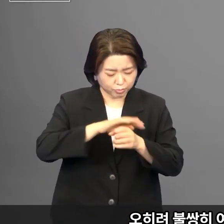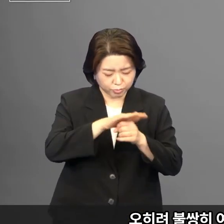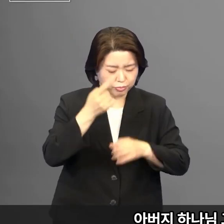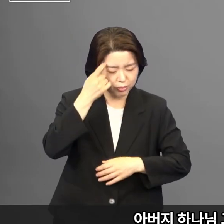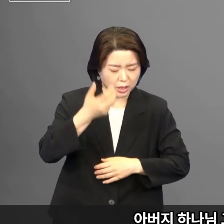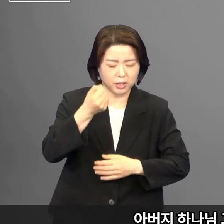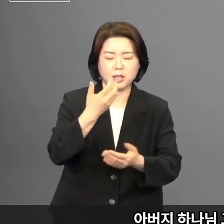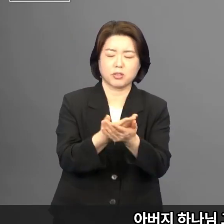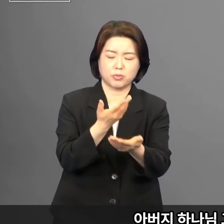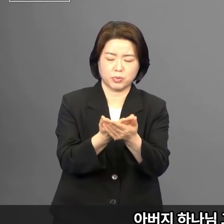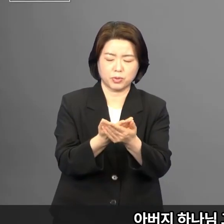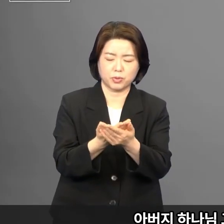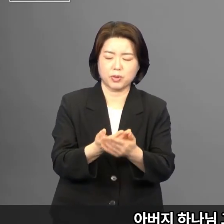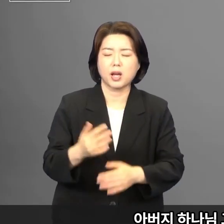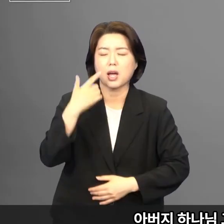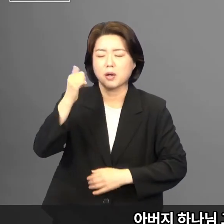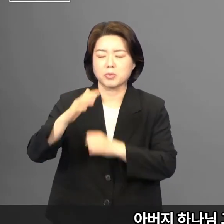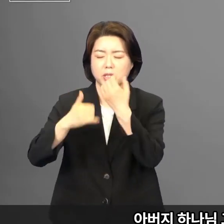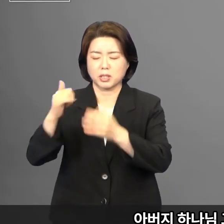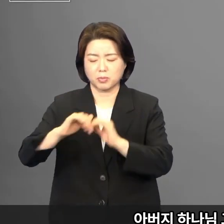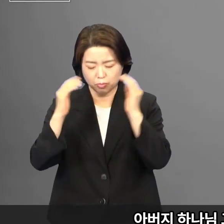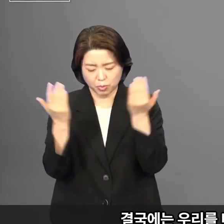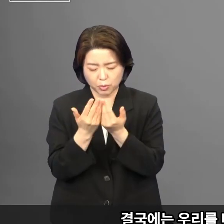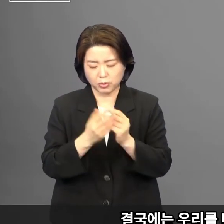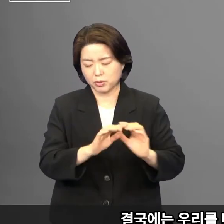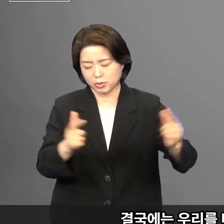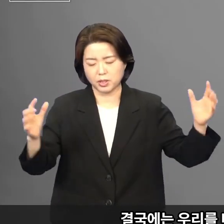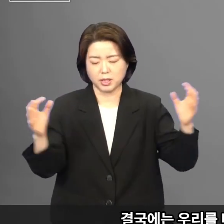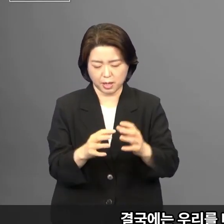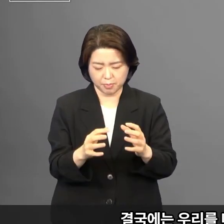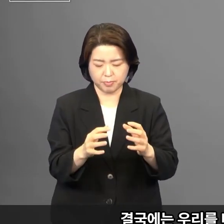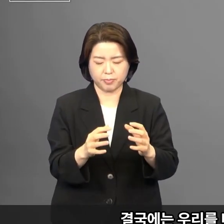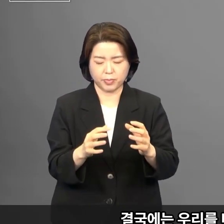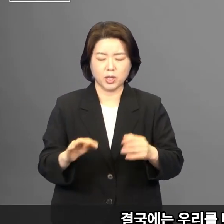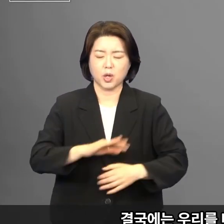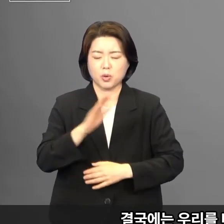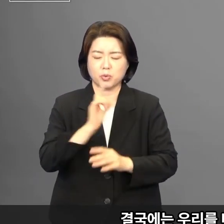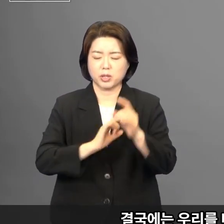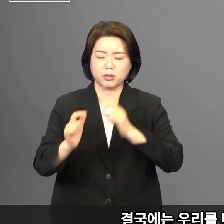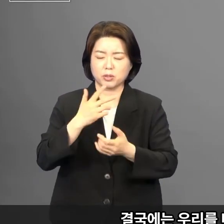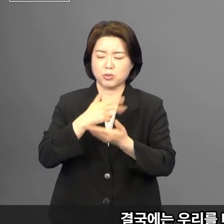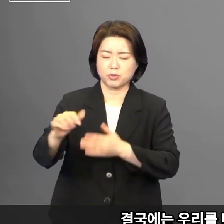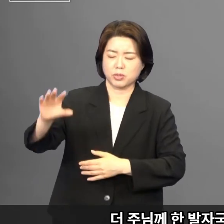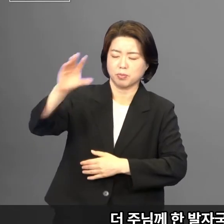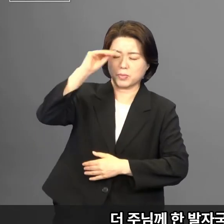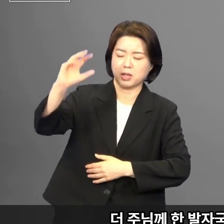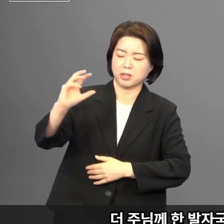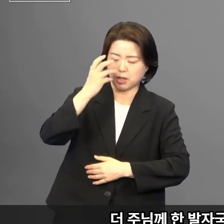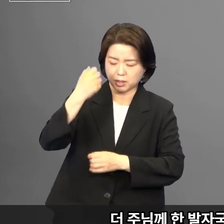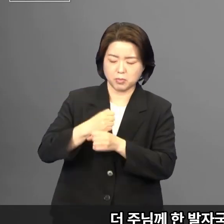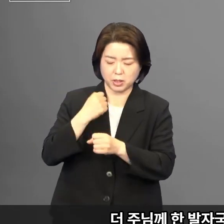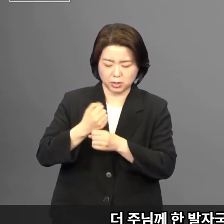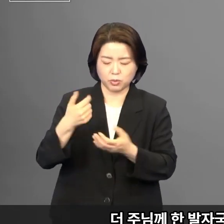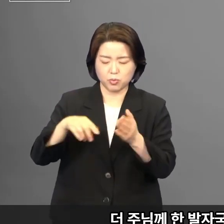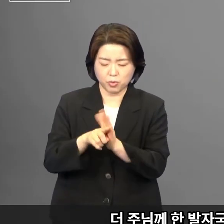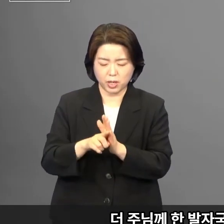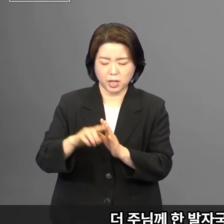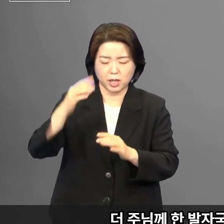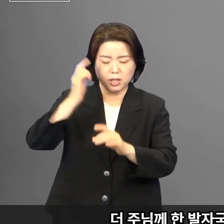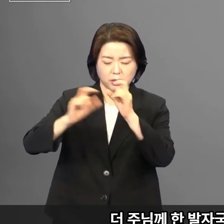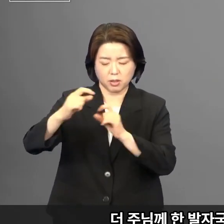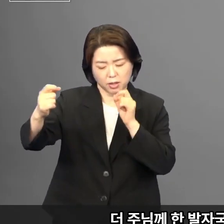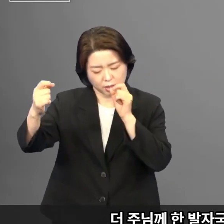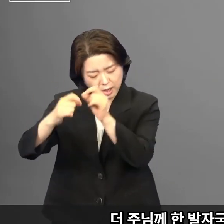주시옵시고, 아버지 하나님, 그 모든 것을 합력하여 결국에는 우리를 더 주님을 닮게 하시라고, 더 주님께 한 발자국